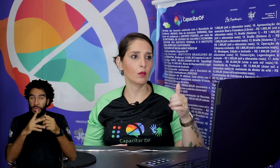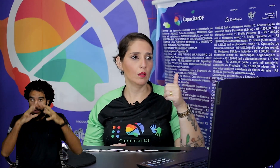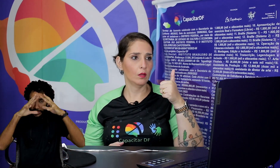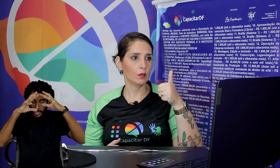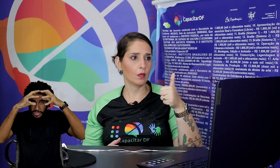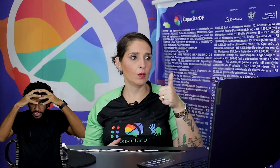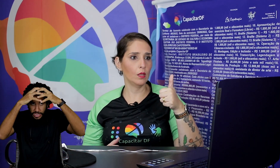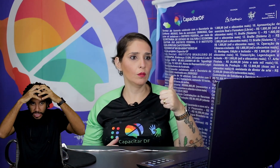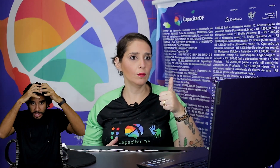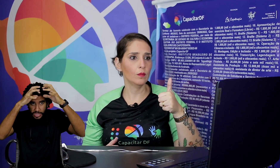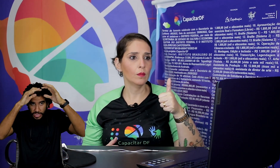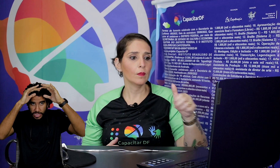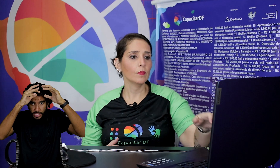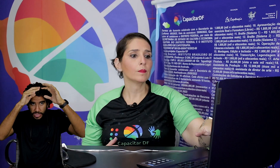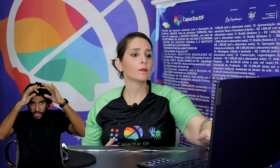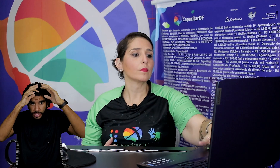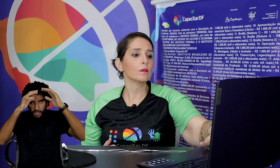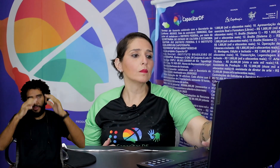maior. Tranquilo?